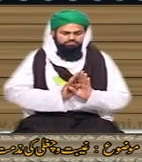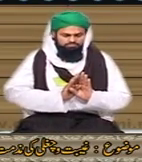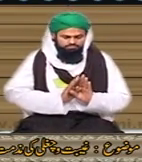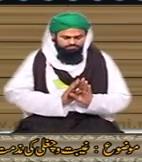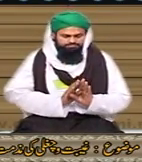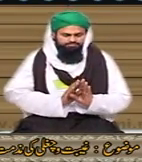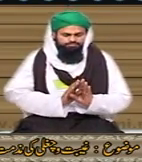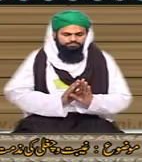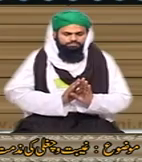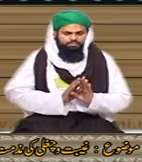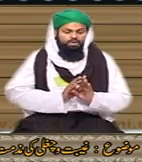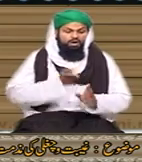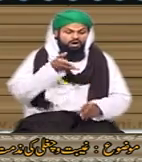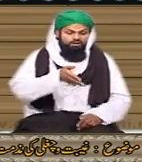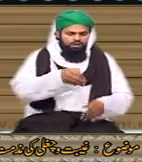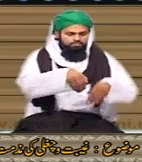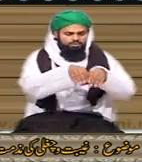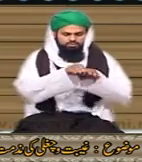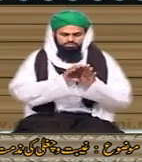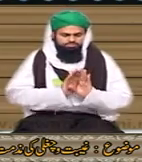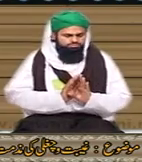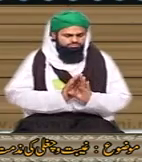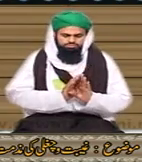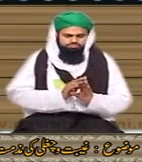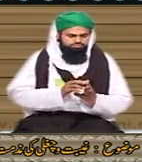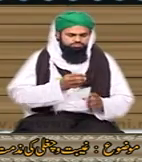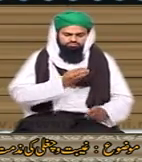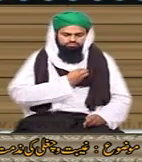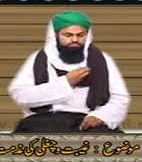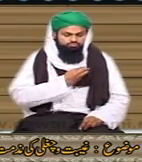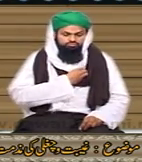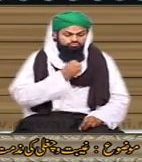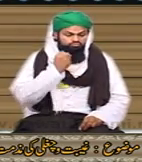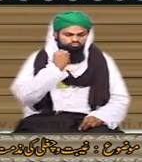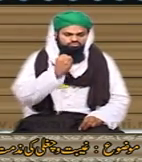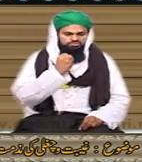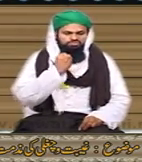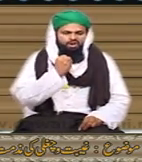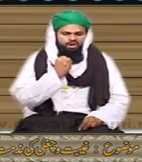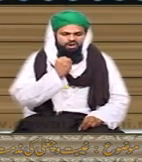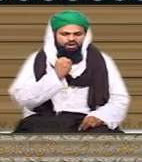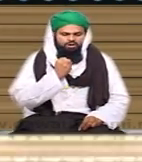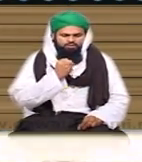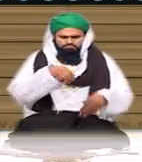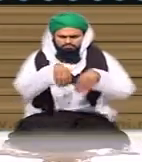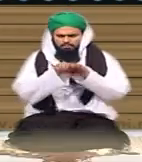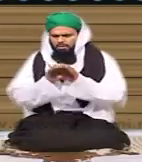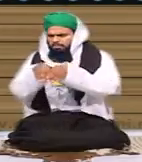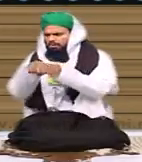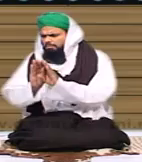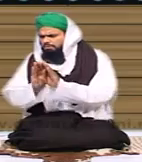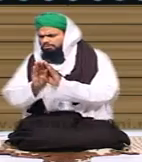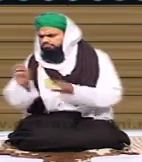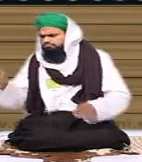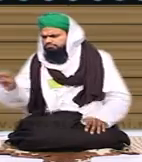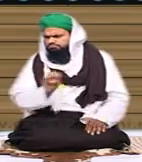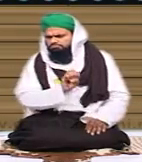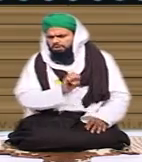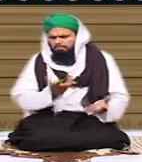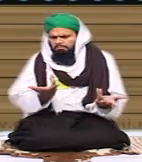का पीरियड आता है, कब्र का मरहला आता है, और कब्र का मरहला बज़ाहिर तो हमें कुछ भी नजर